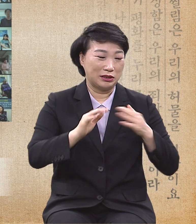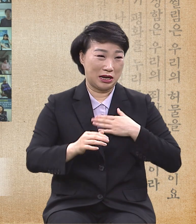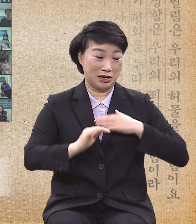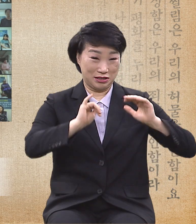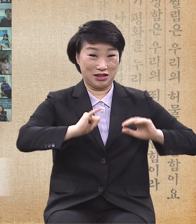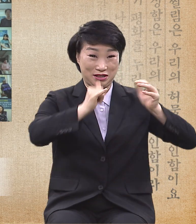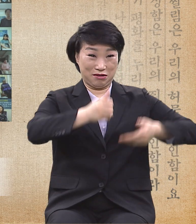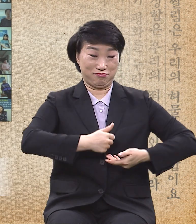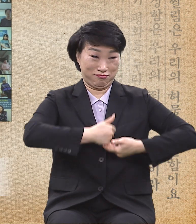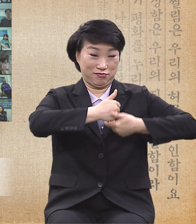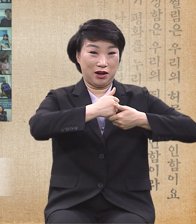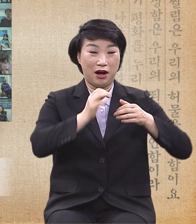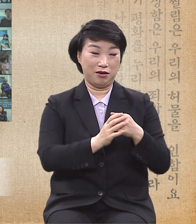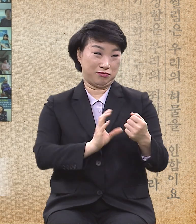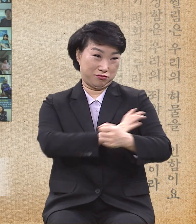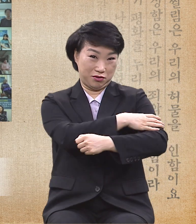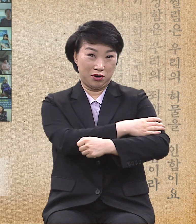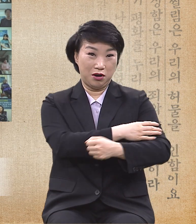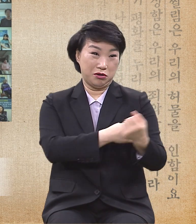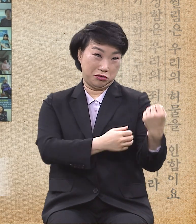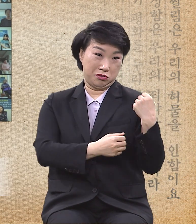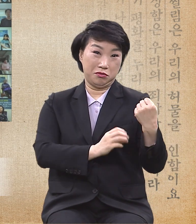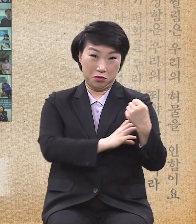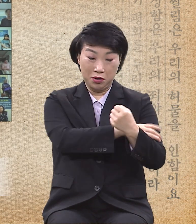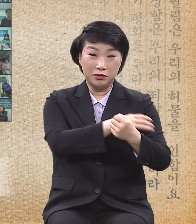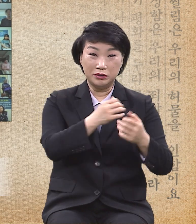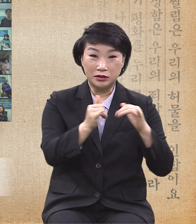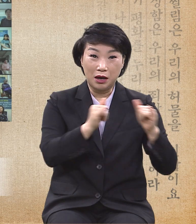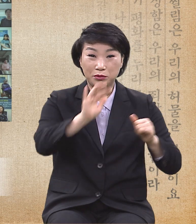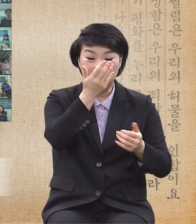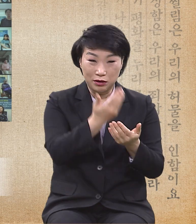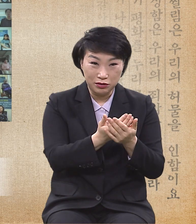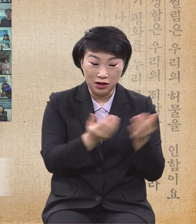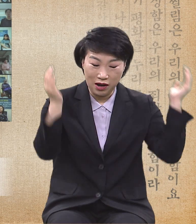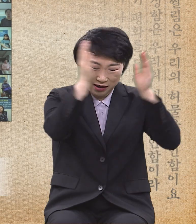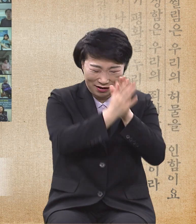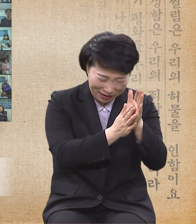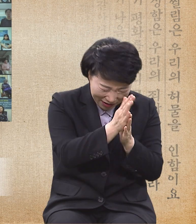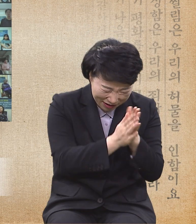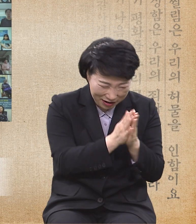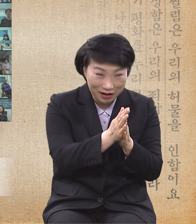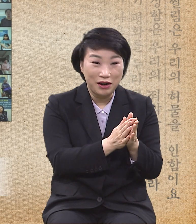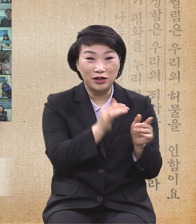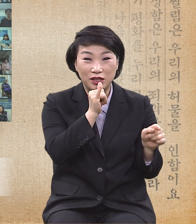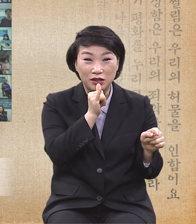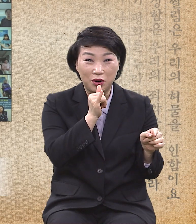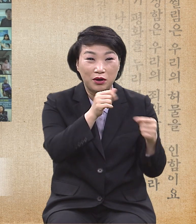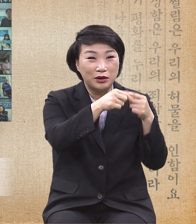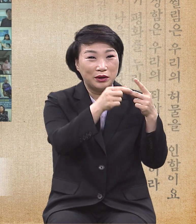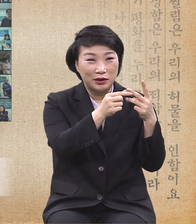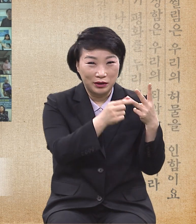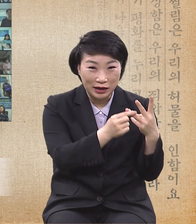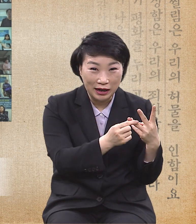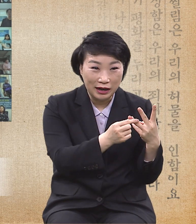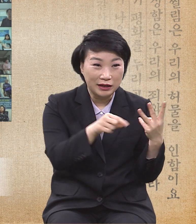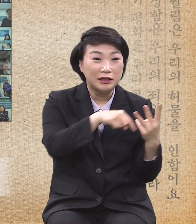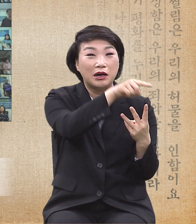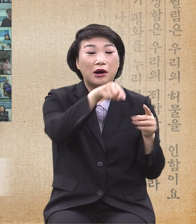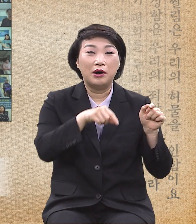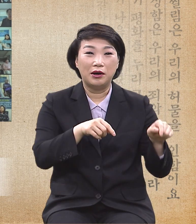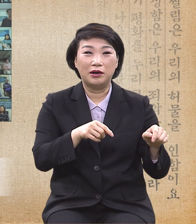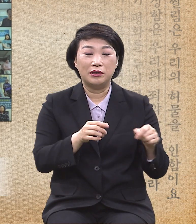되고 위력 권력 있고 힘 있는 사람이 되게 해주세요. 다 같이 3단계로 아주 이방